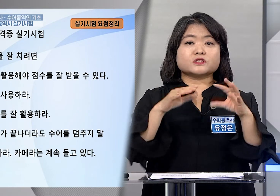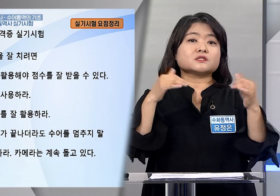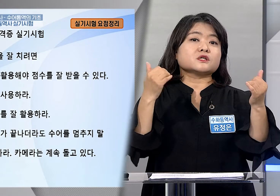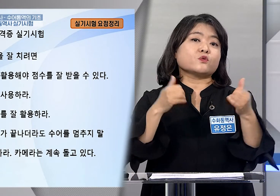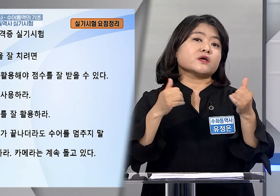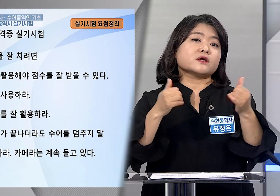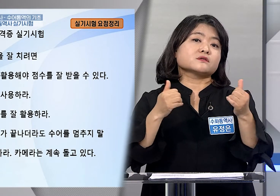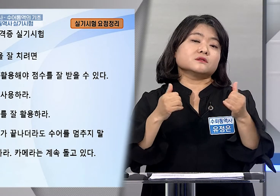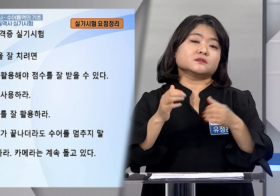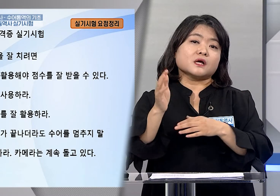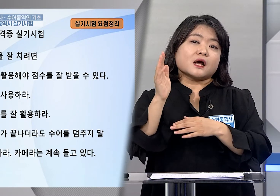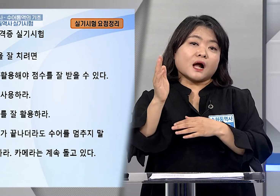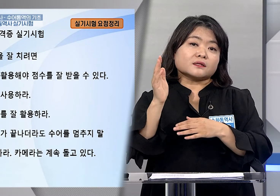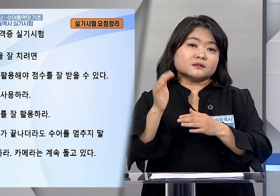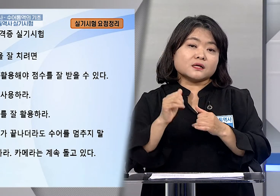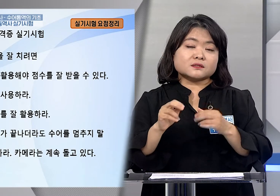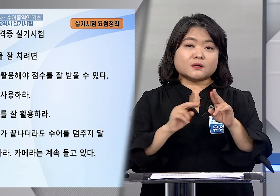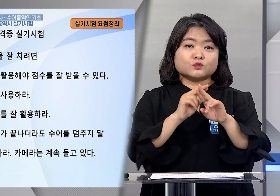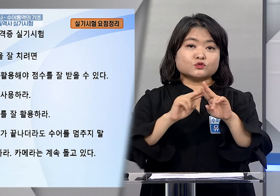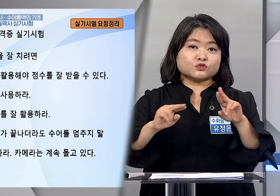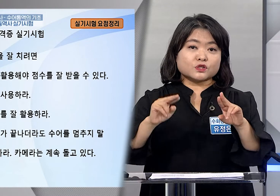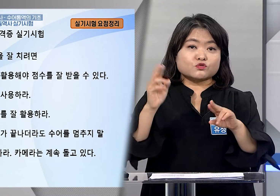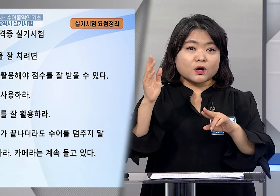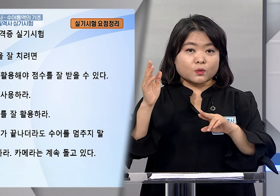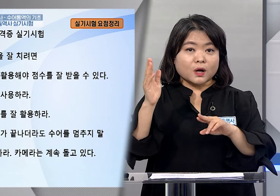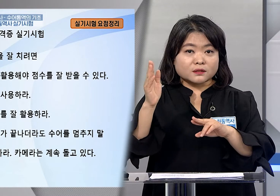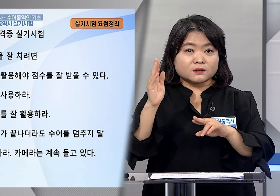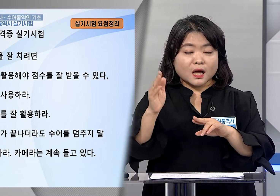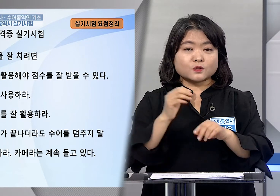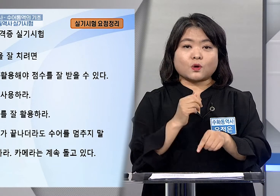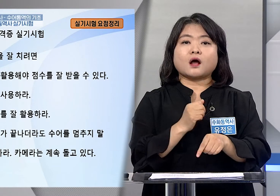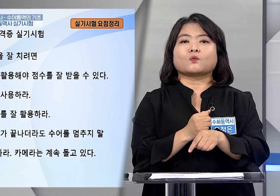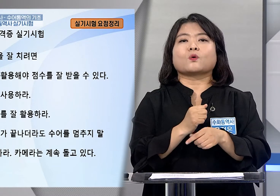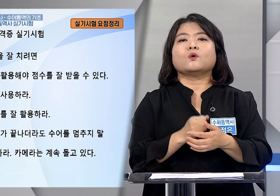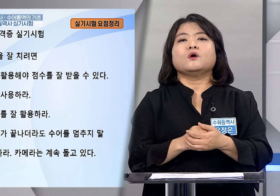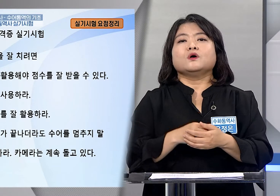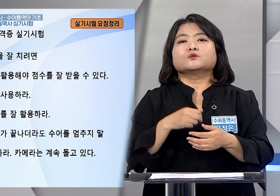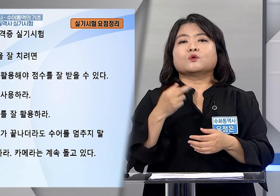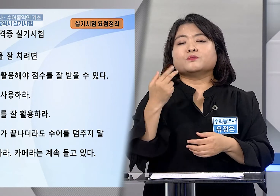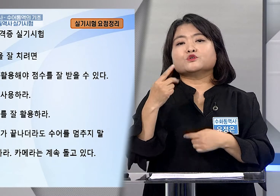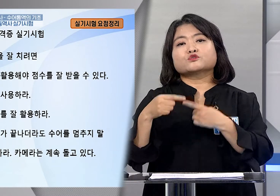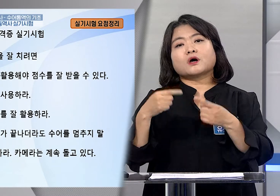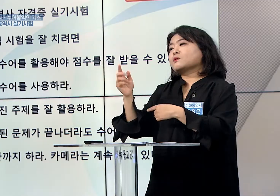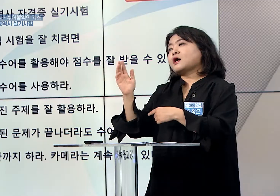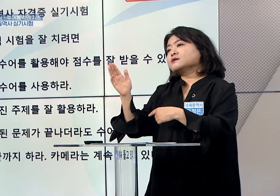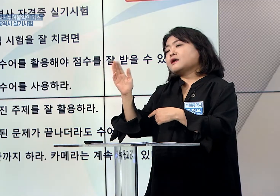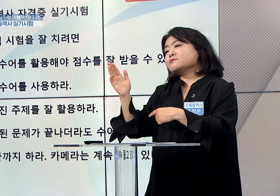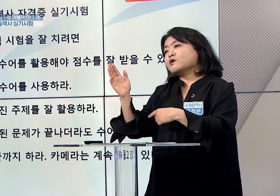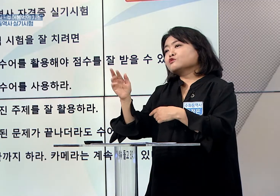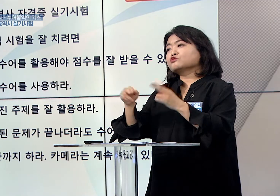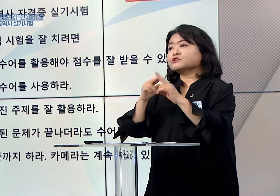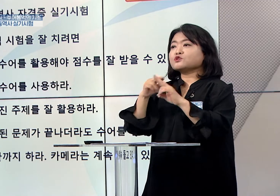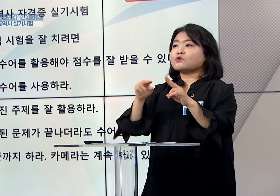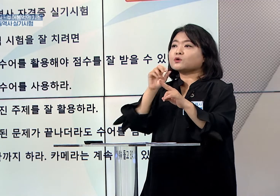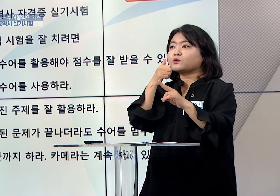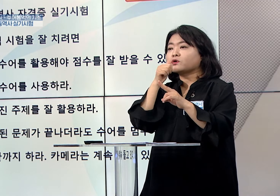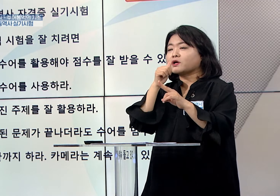국제적인 회의에서는 강연하는 사람도 국제수화로 강연을 하기도 하고 또 미국 수화로 강연하면 국제수화로